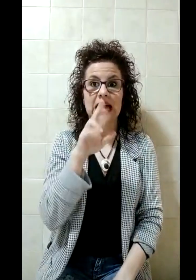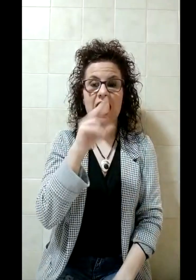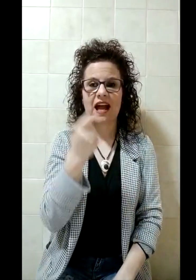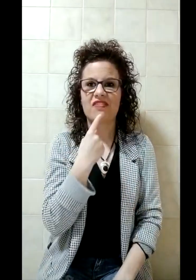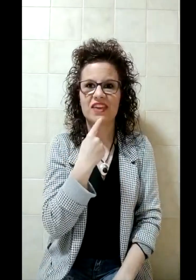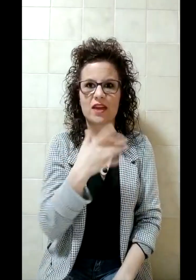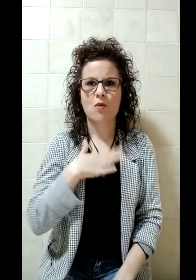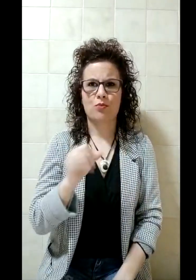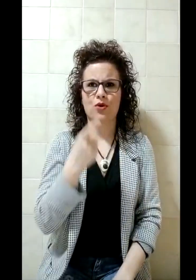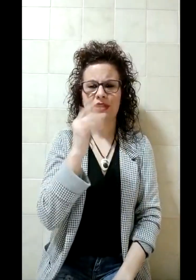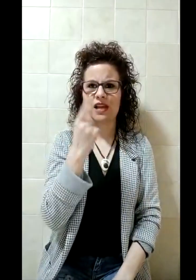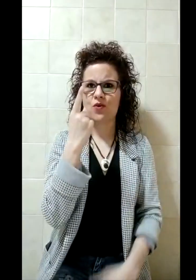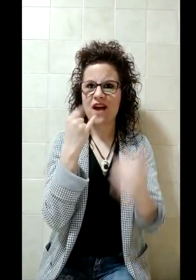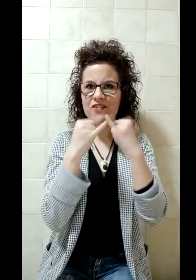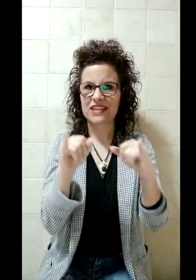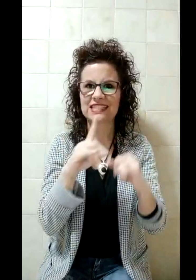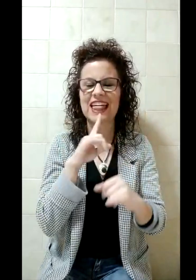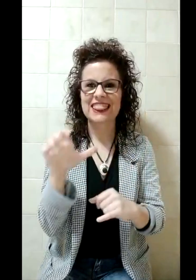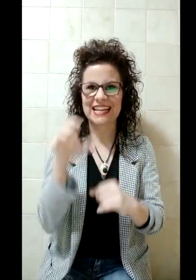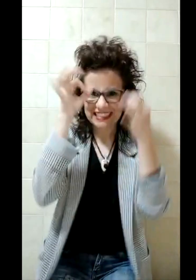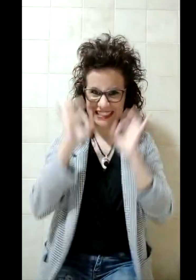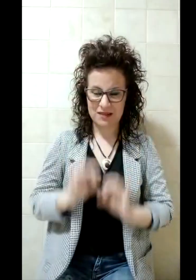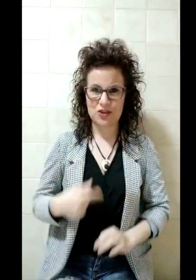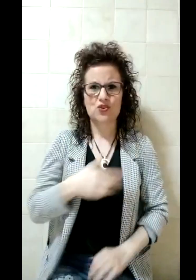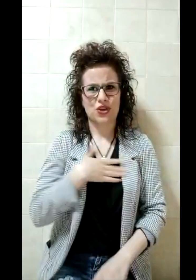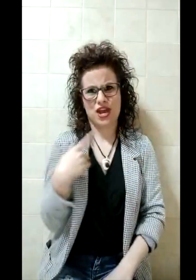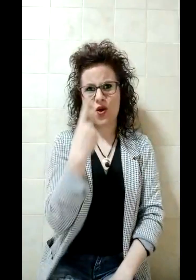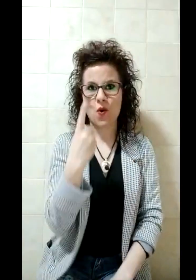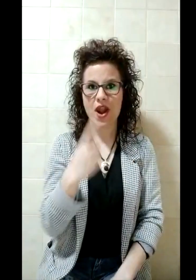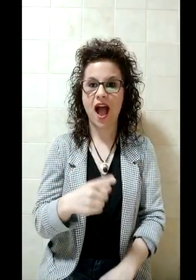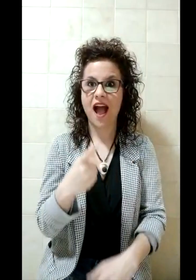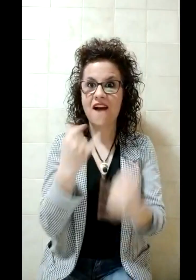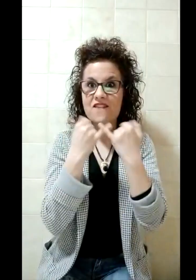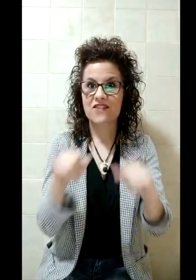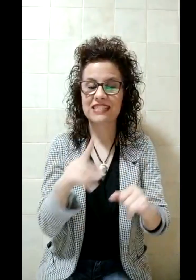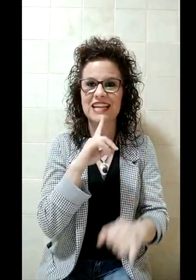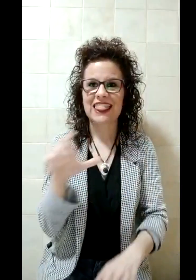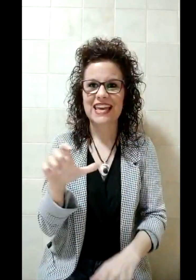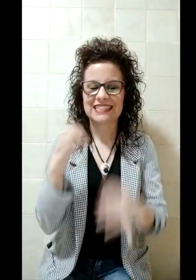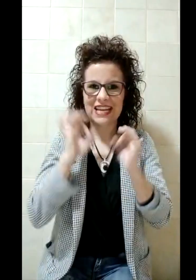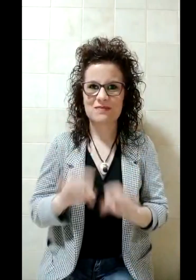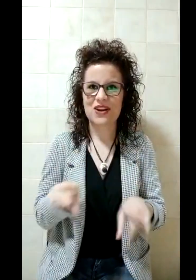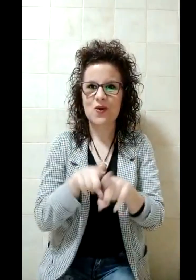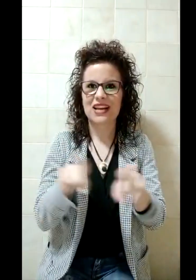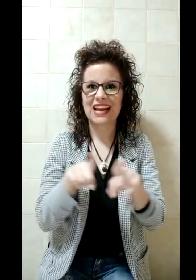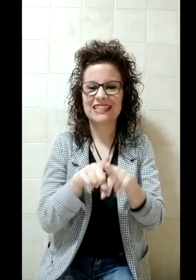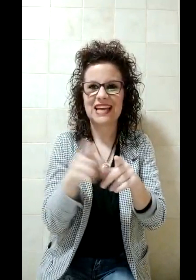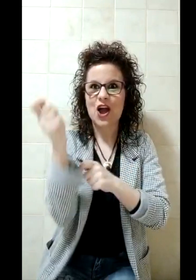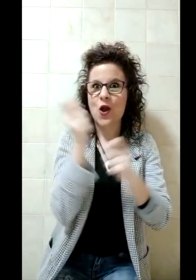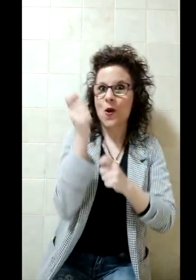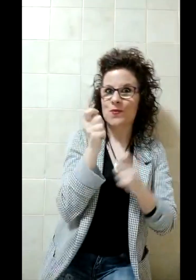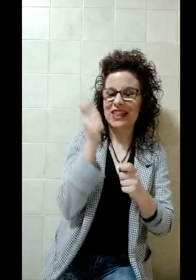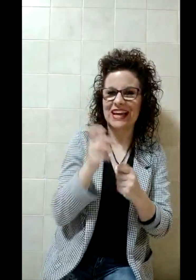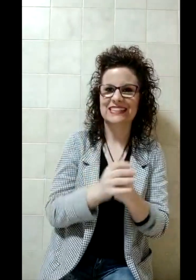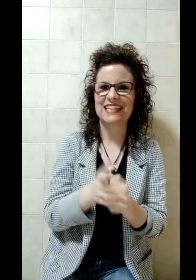«¿Puedo tener una fiesta de sarampión yo también?», pidió Sara. «Yo también quiero una». «Las fiestas de sarampión son como